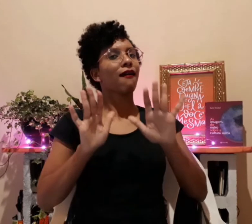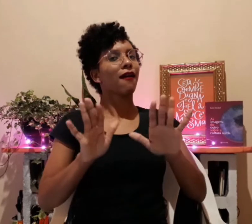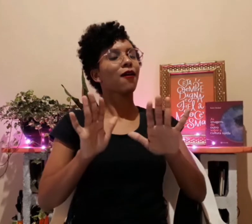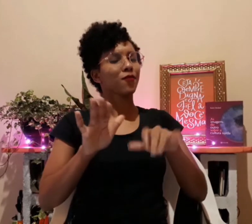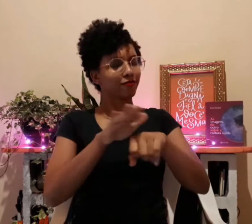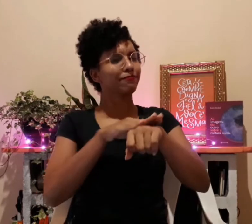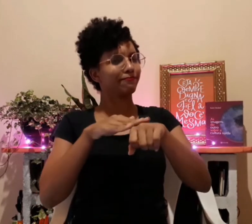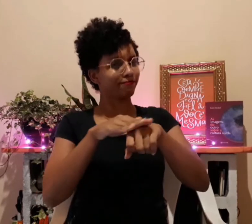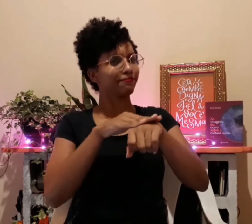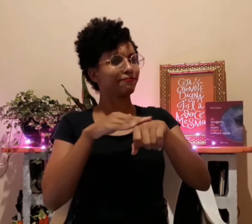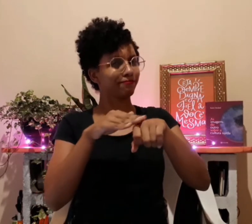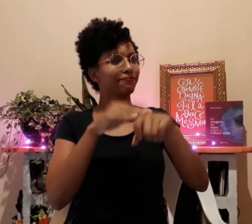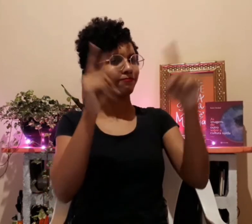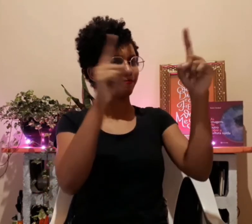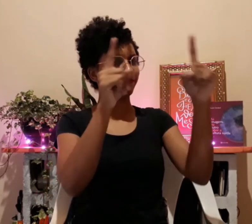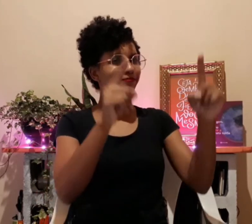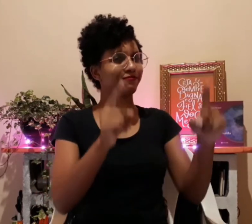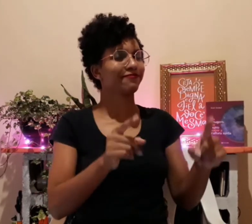Calma, a gente vai conversar sobre isso.